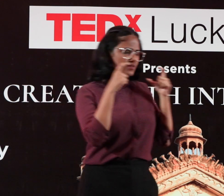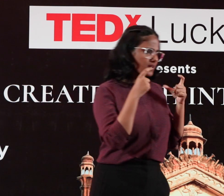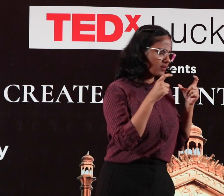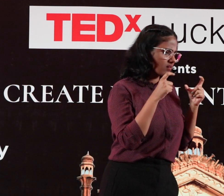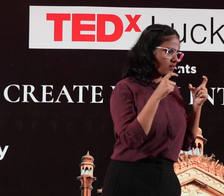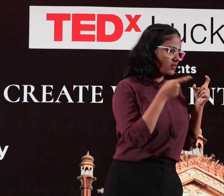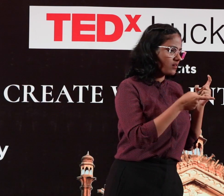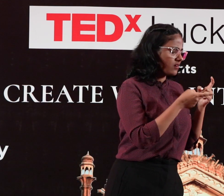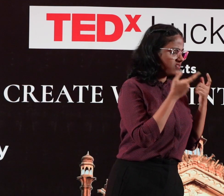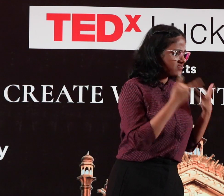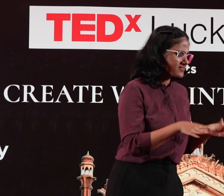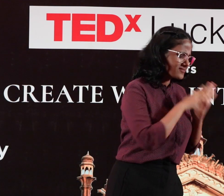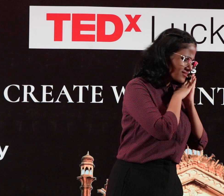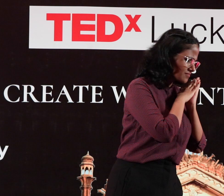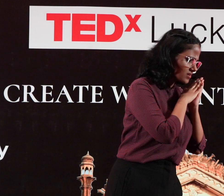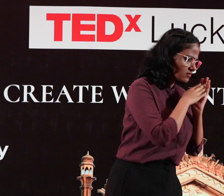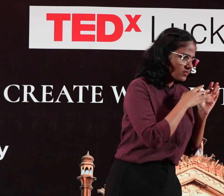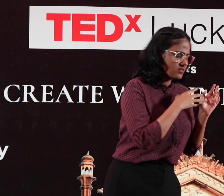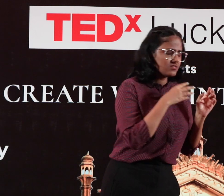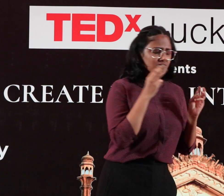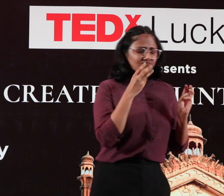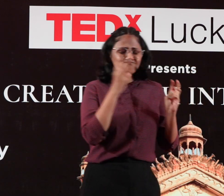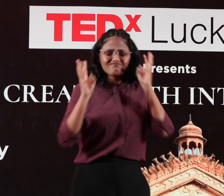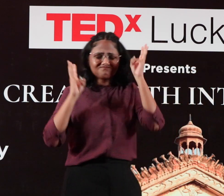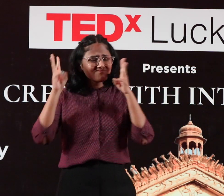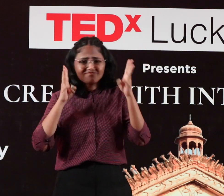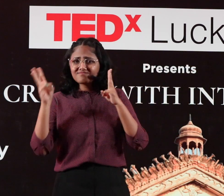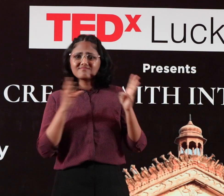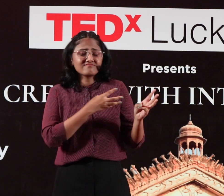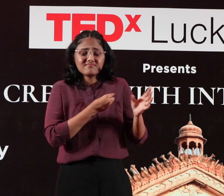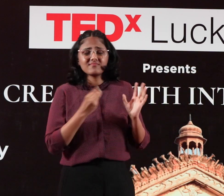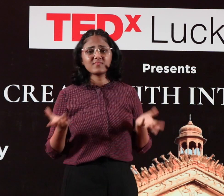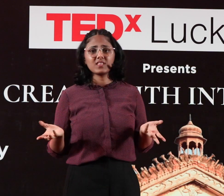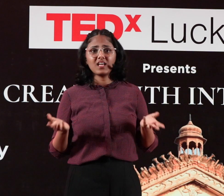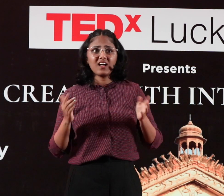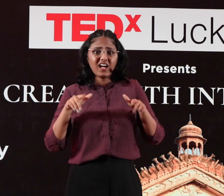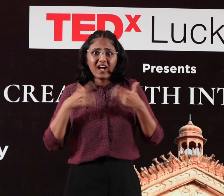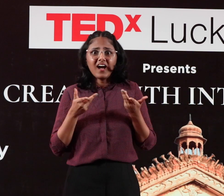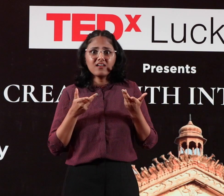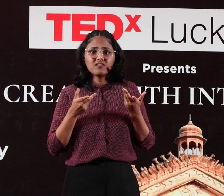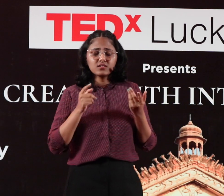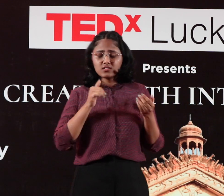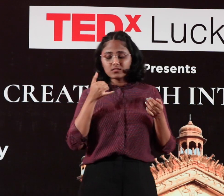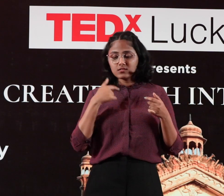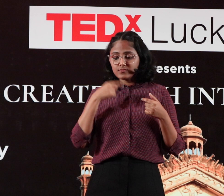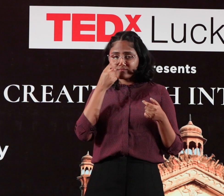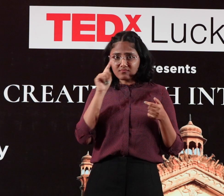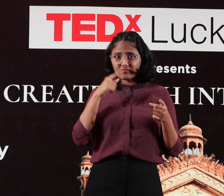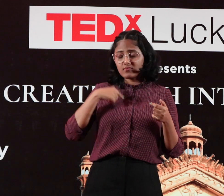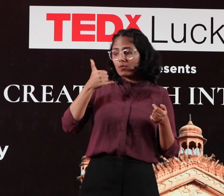और जब आवाज आई बच्ची फिर भी ना उठी. डर गई वो मां, पसीना पसीना हो गई, और उन्होंने तुरंत अपने